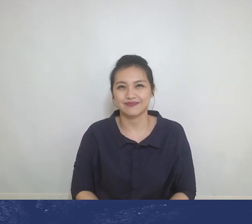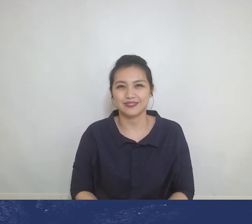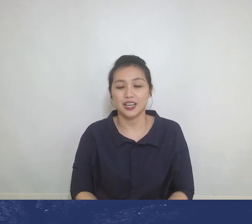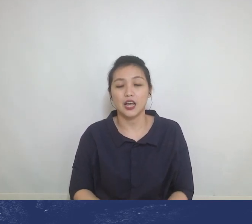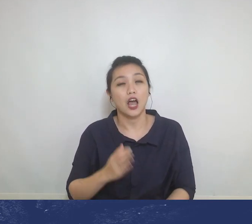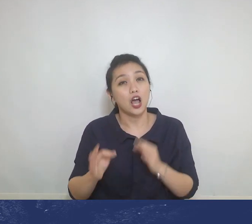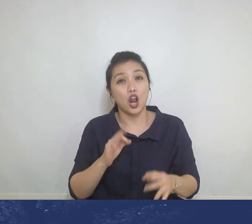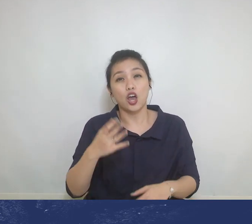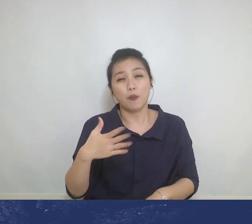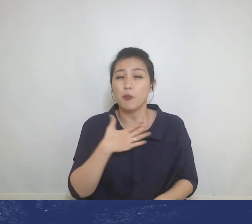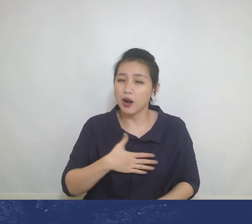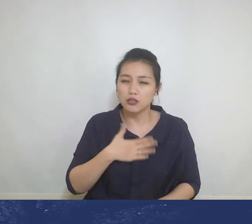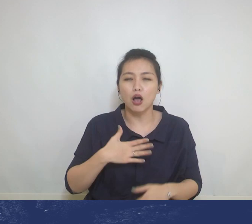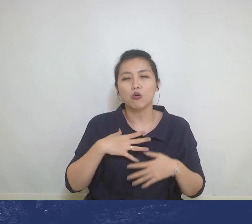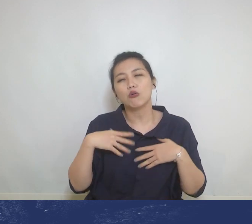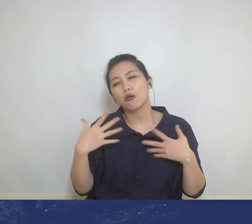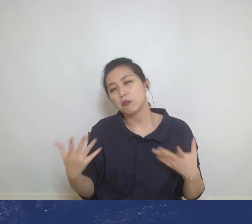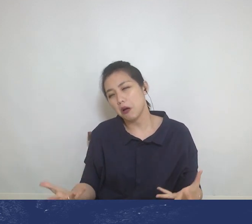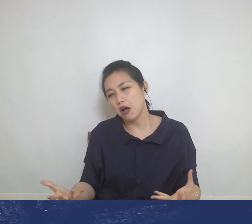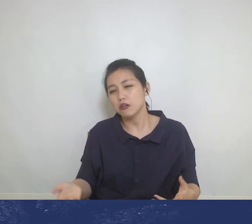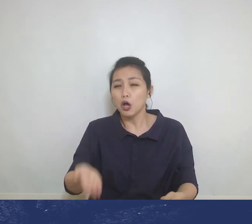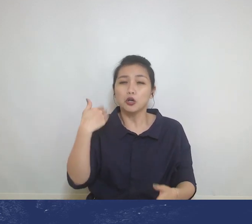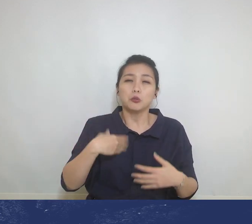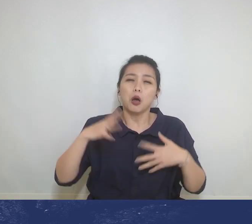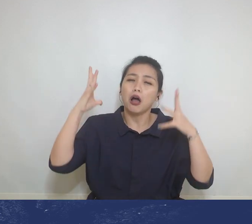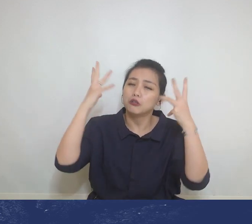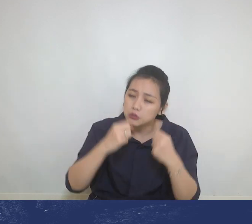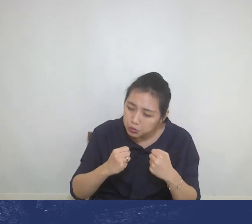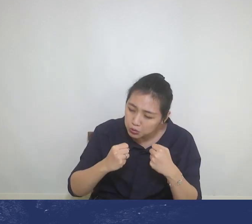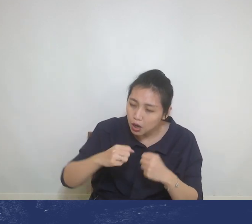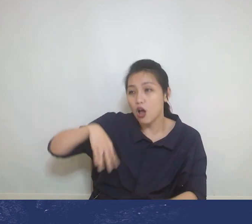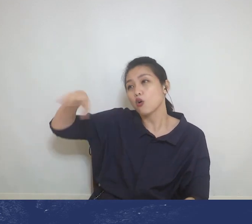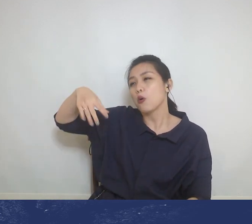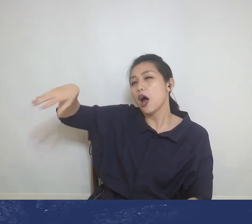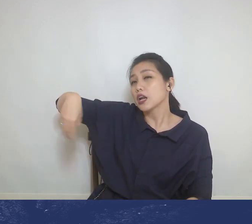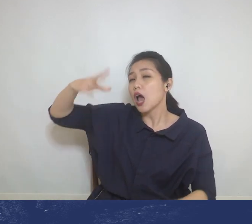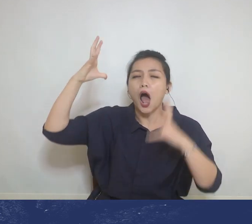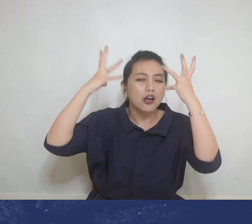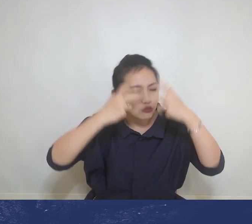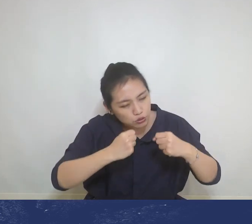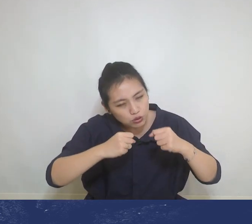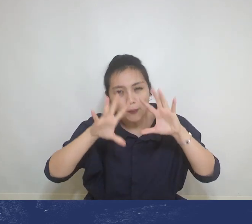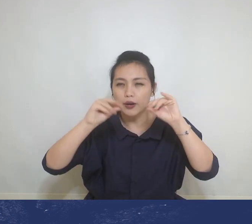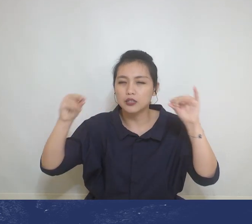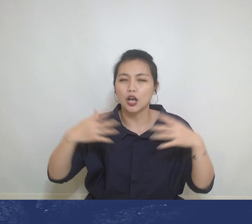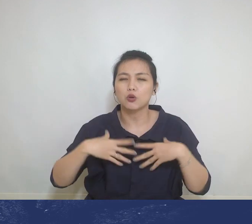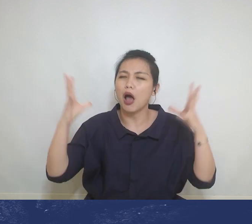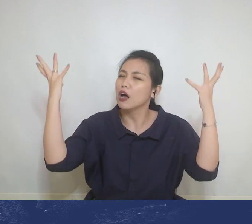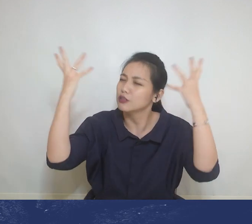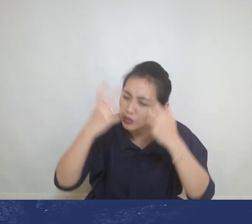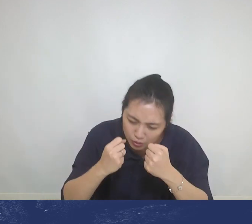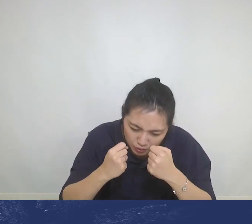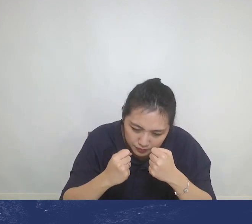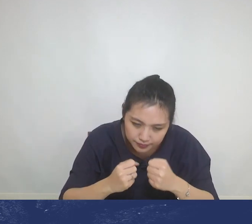merasa, saya lemah, saya terpelecok, kehidupan saya hancur, rumah tangga saya hancur, pekerjaan saya